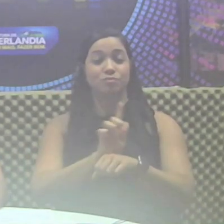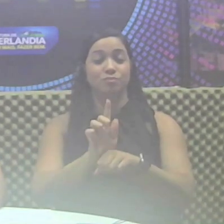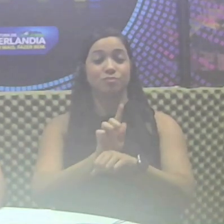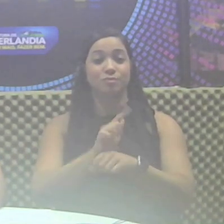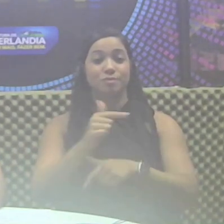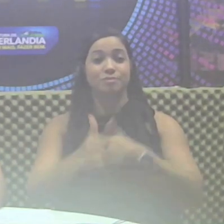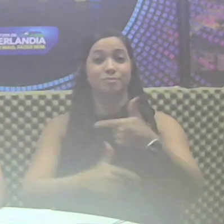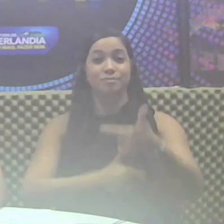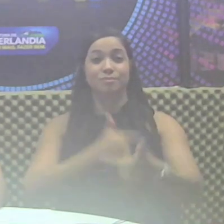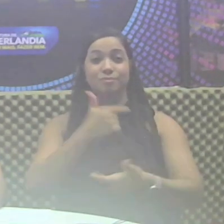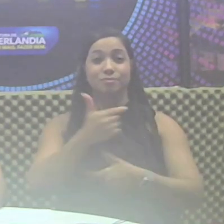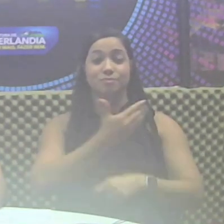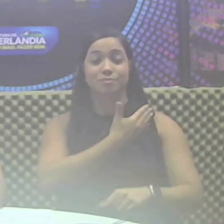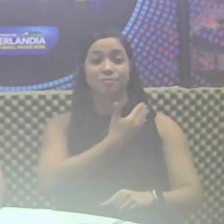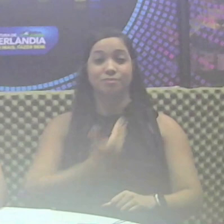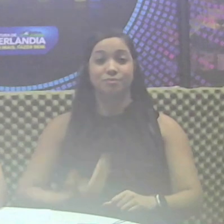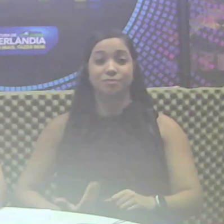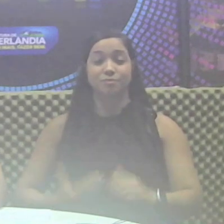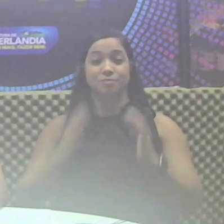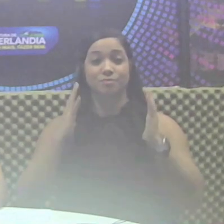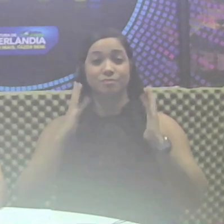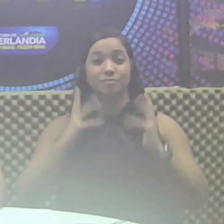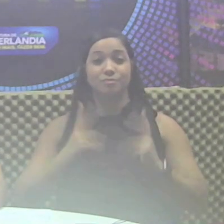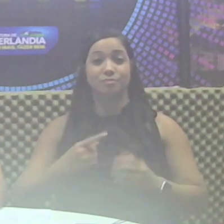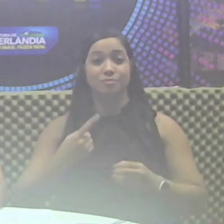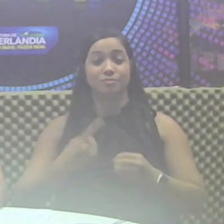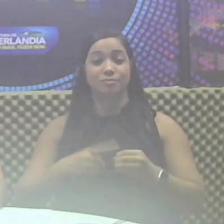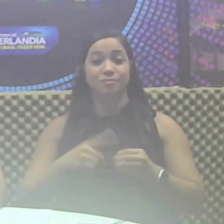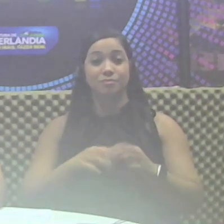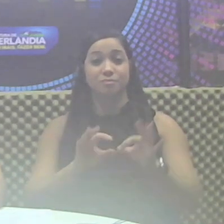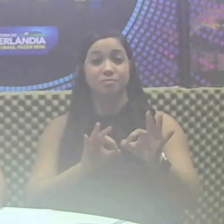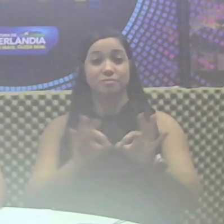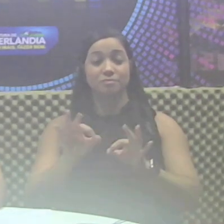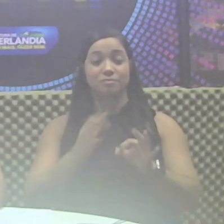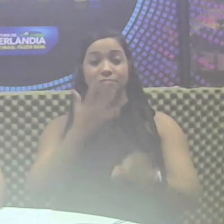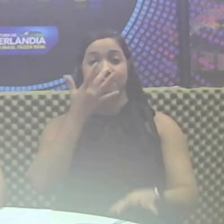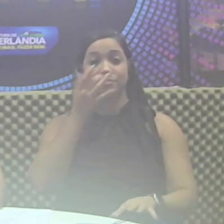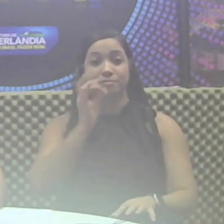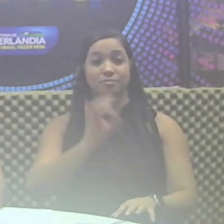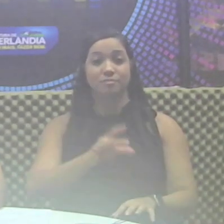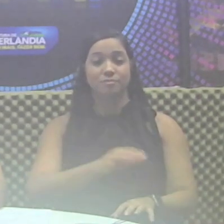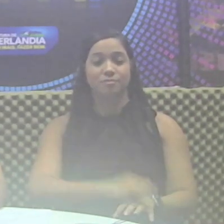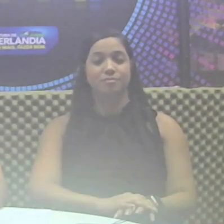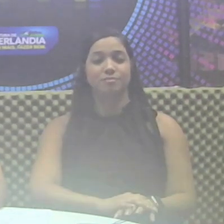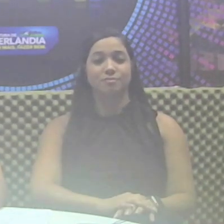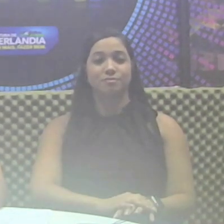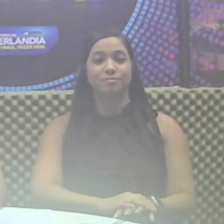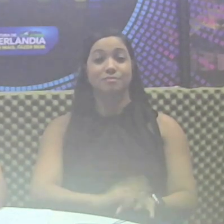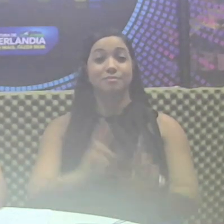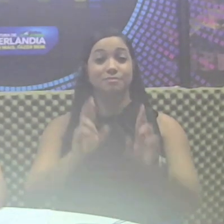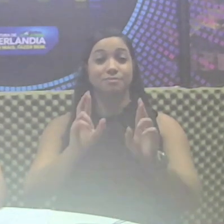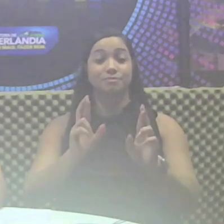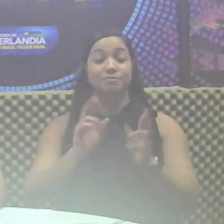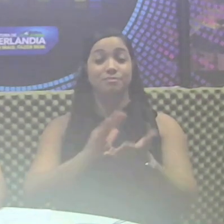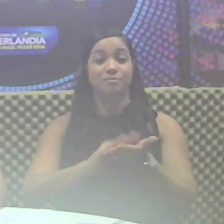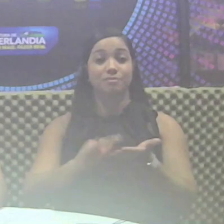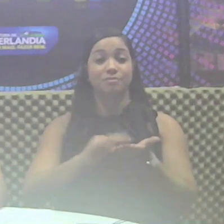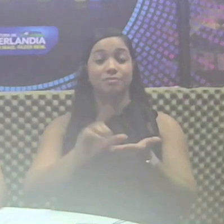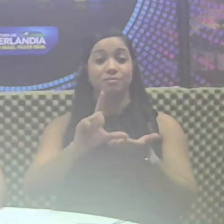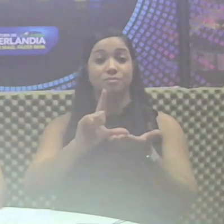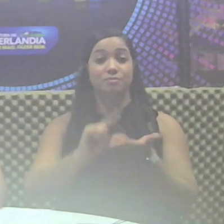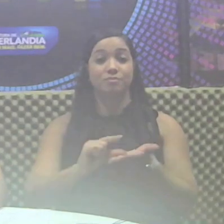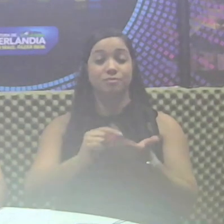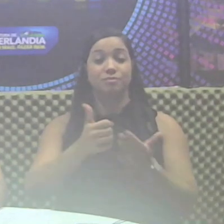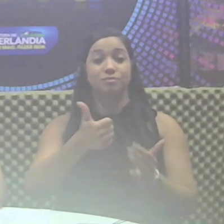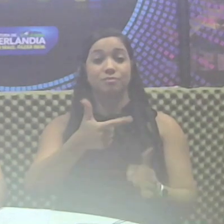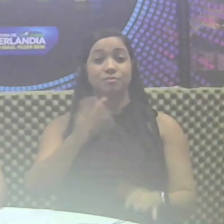dos serviços públicos de limpeza urbana e manejo de resíduos sólidos. A expectativa é gerar economia de 12%,